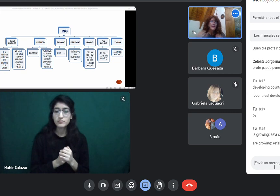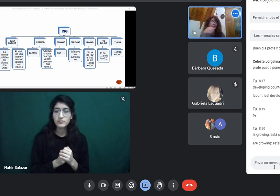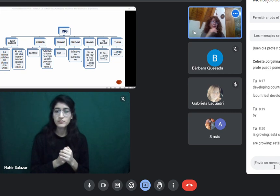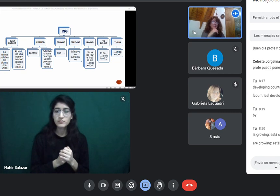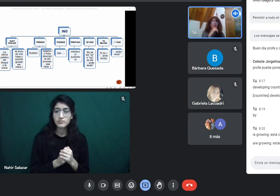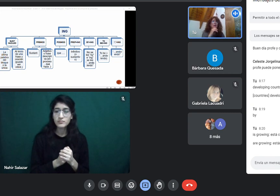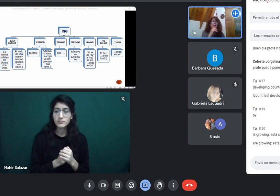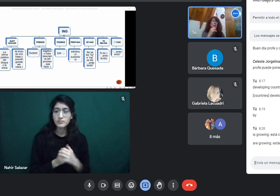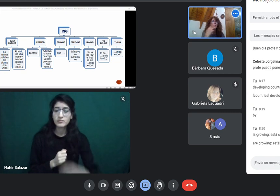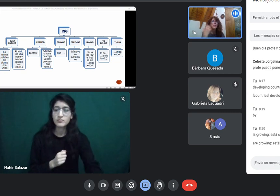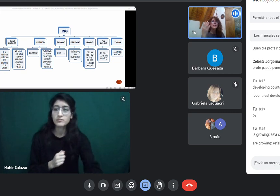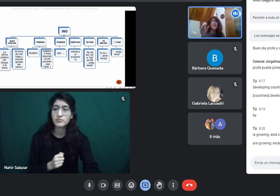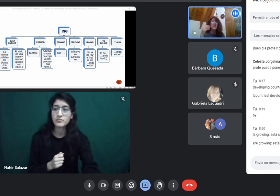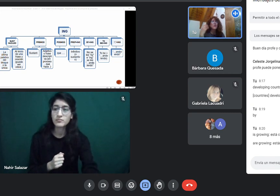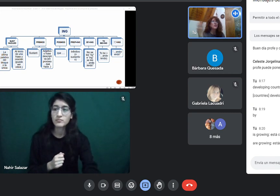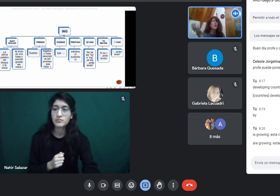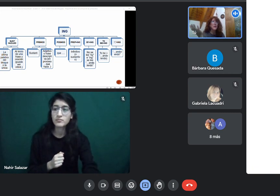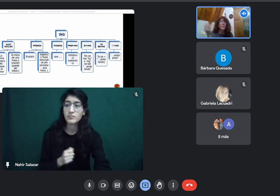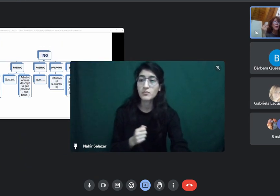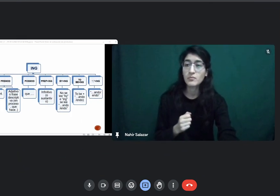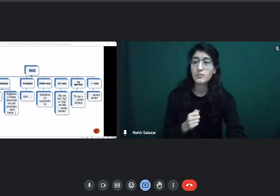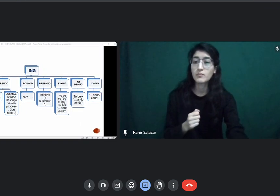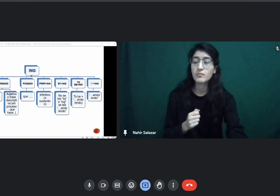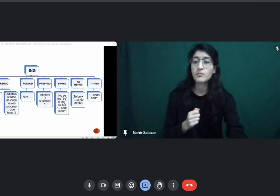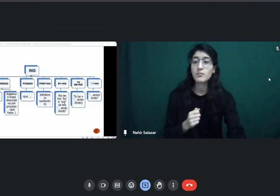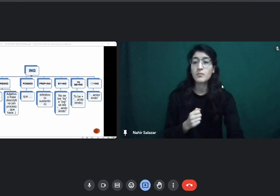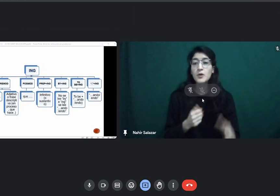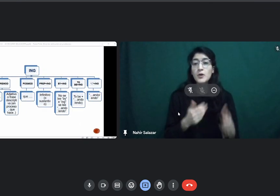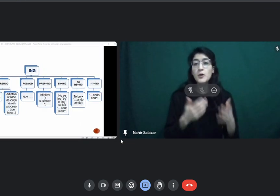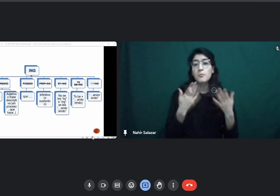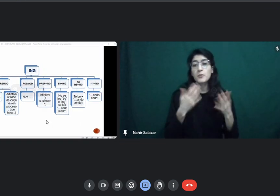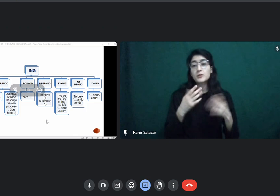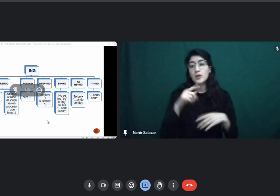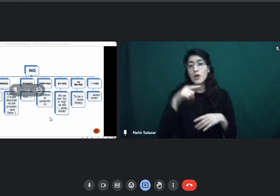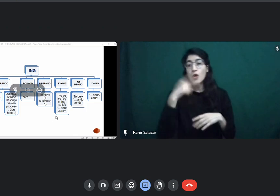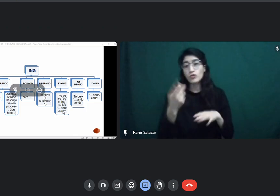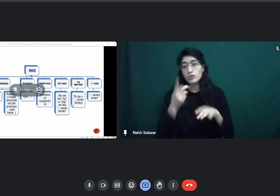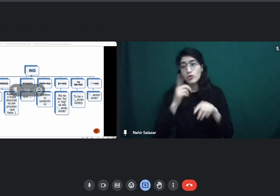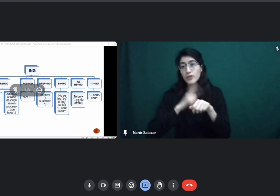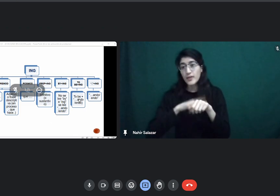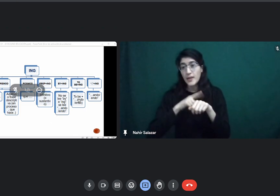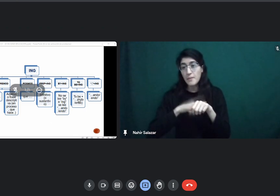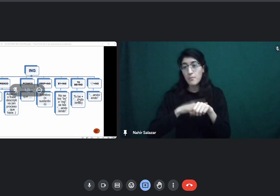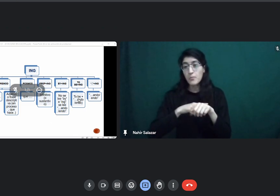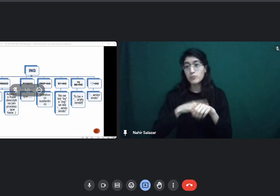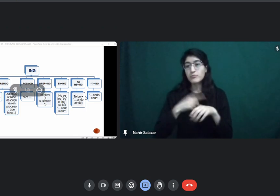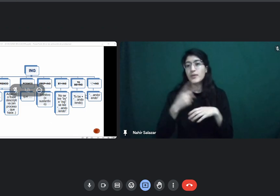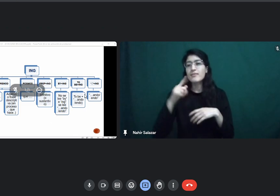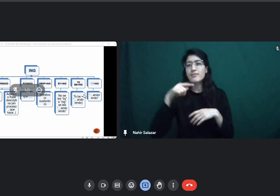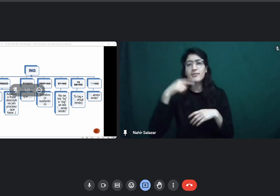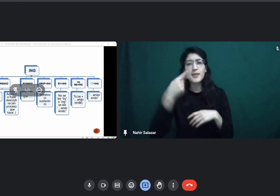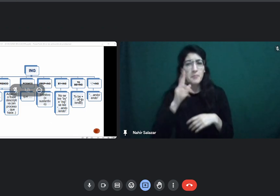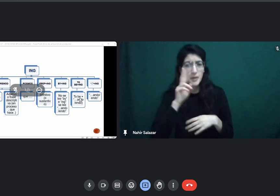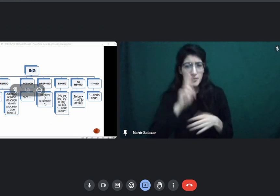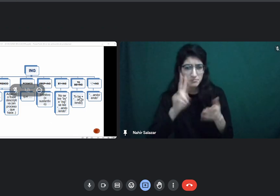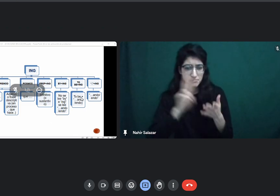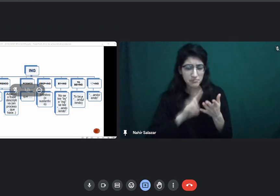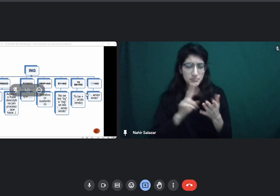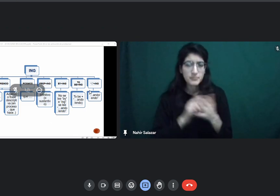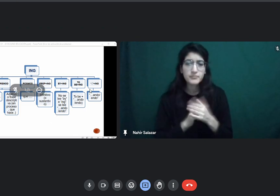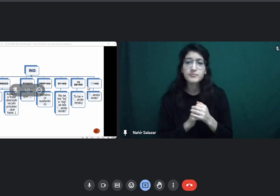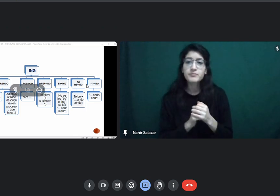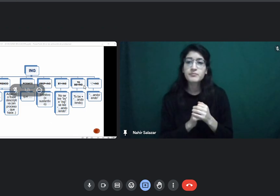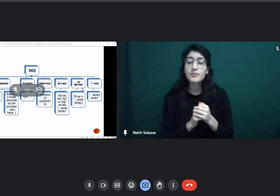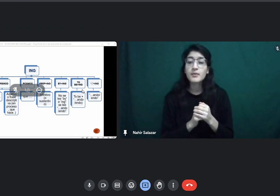¿sí? Puede ser en otros tiempos que después vamos a ver, ¿sí? Entonces, en ese caso,